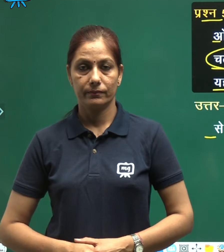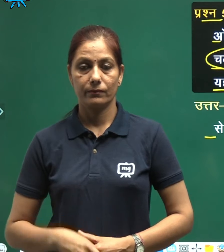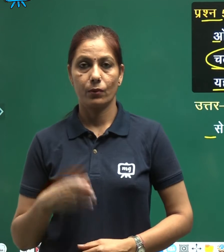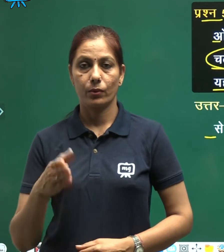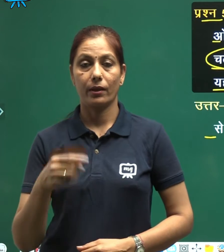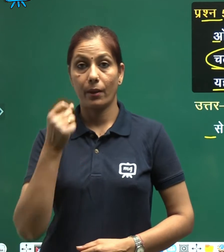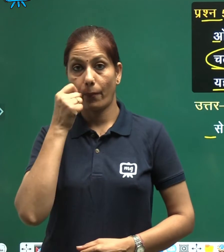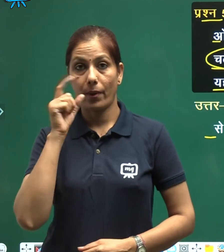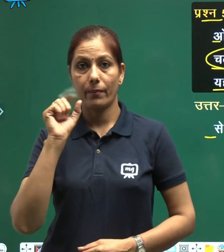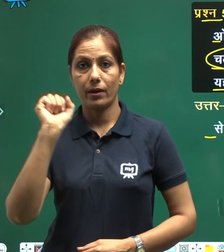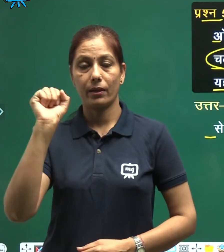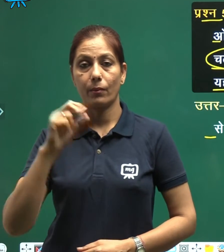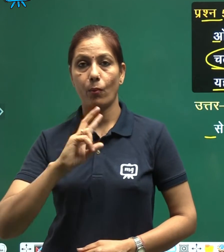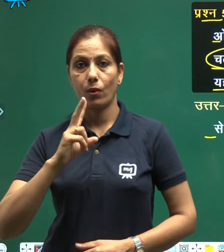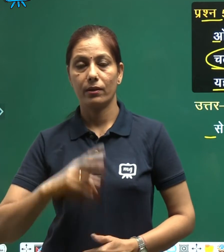उनके पिताजी ने कहा।